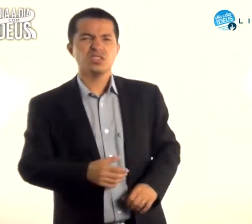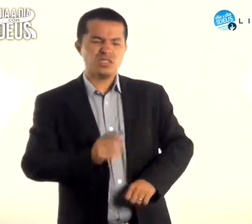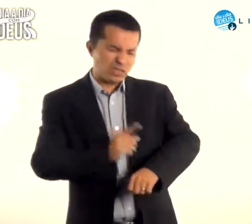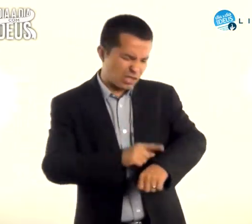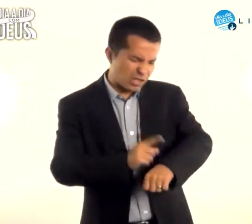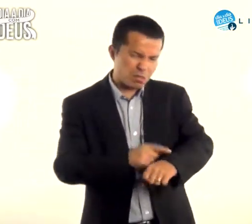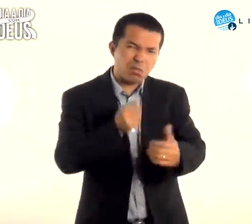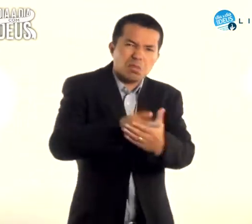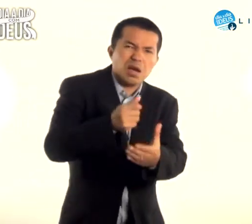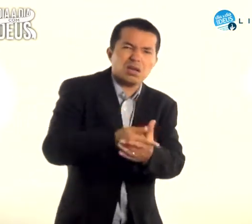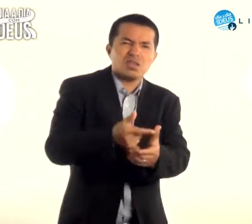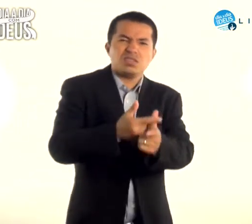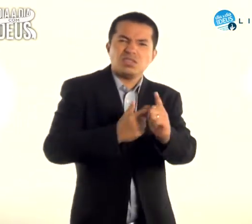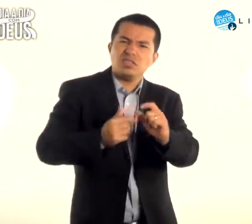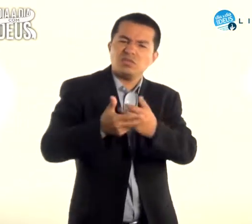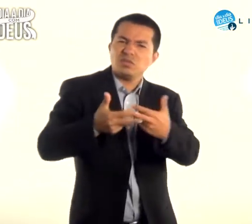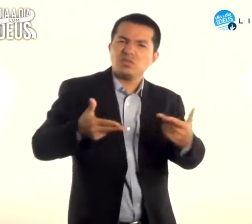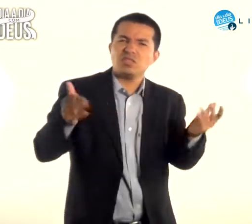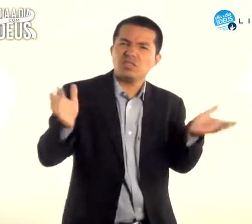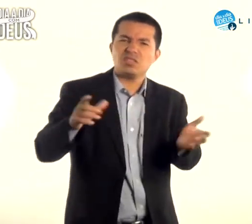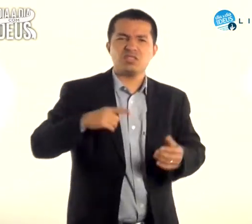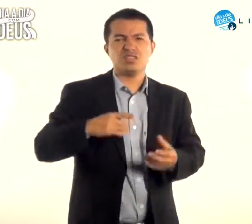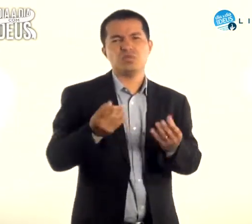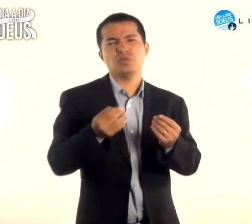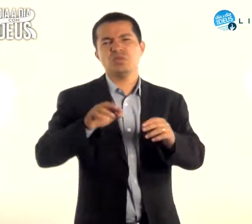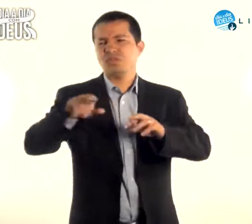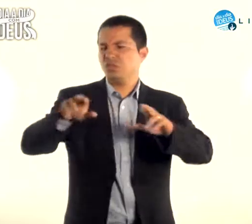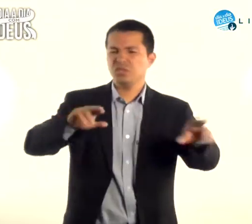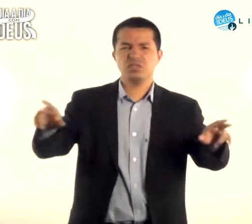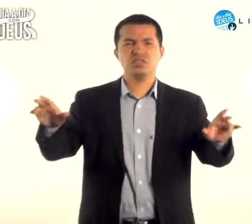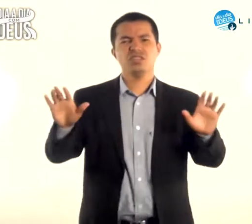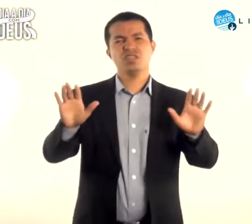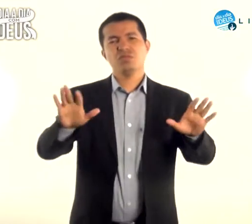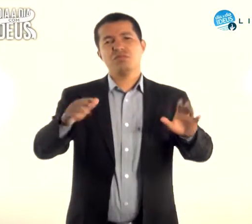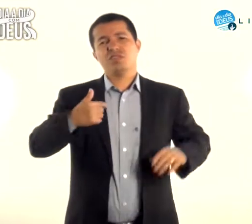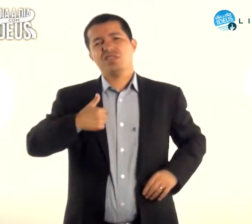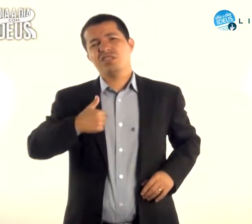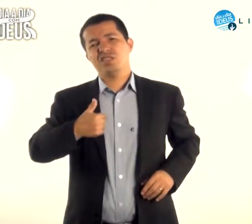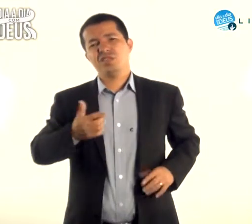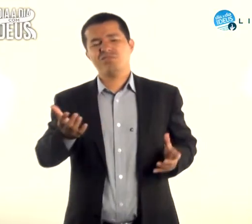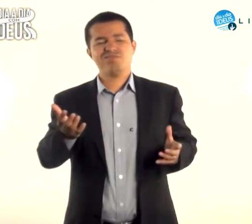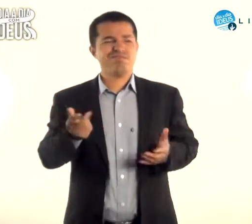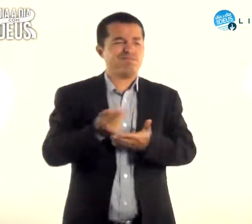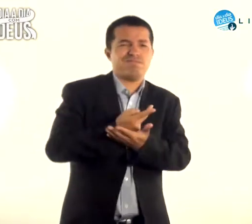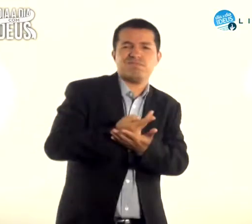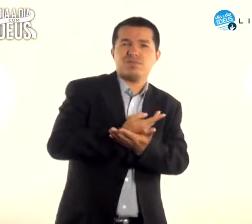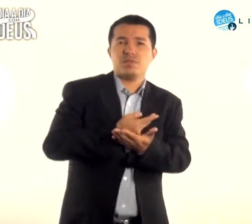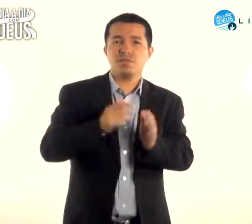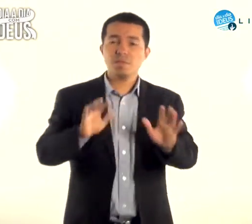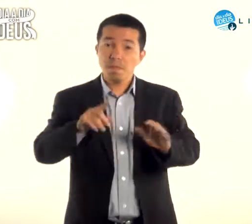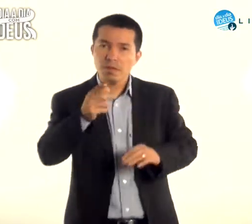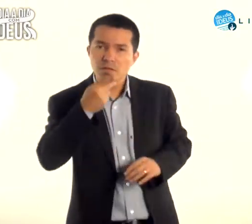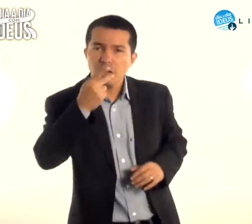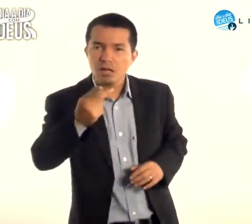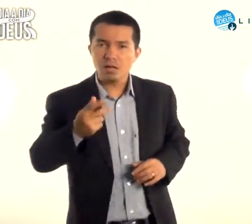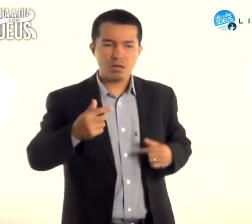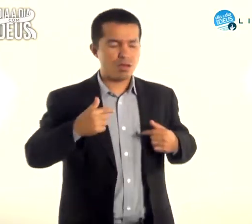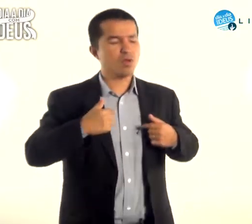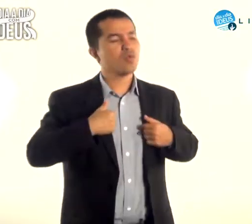estão apertados, e aí eu mereço. E quando a gente diz eu mereço, sabe o que acontece? O inimigo